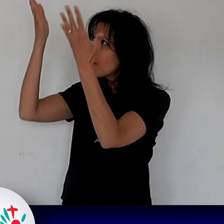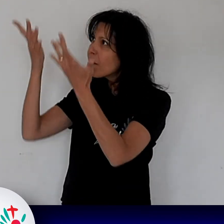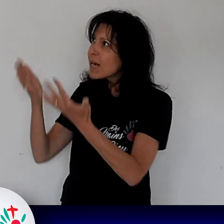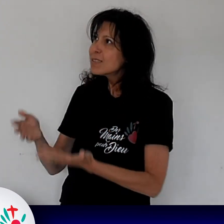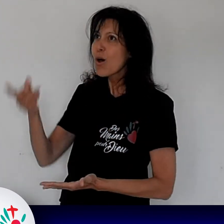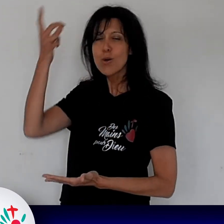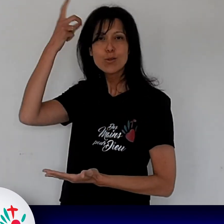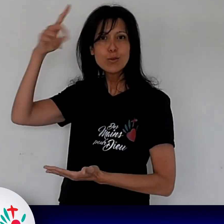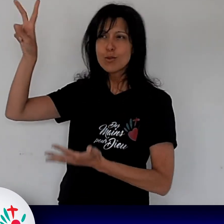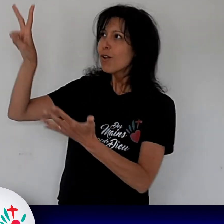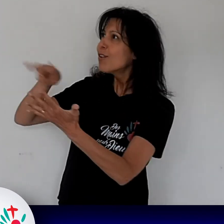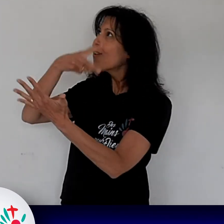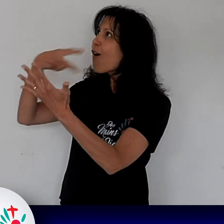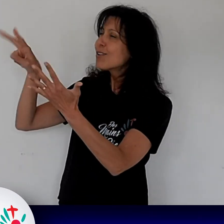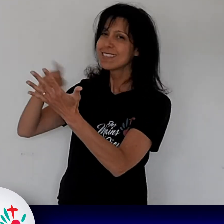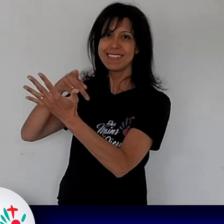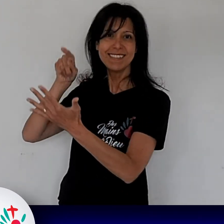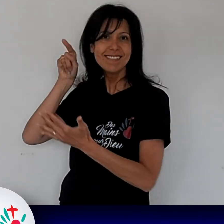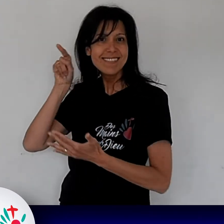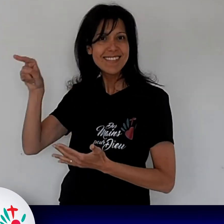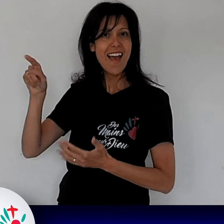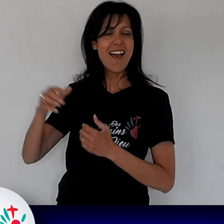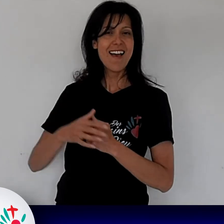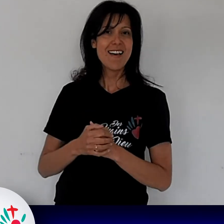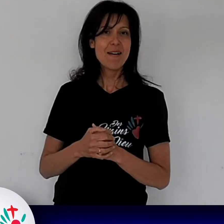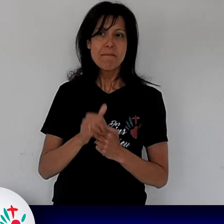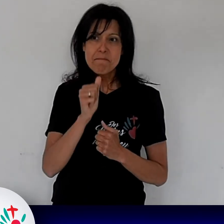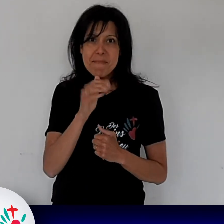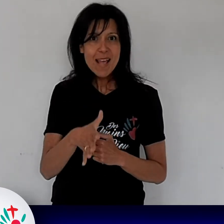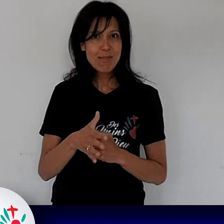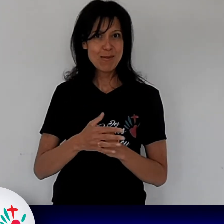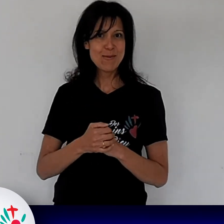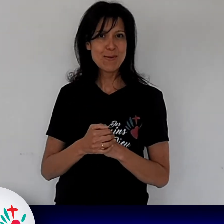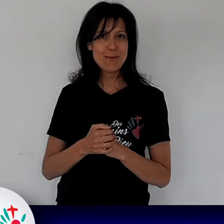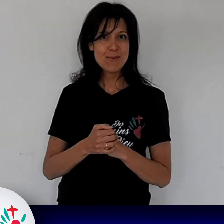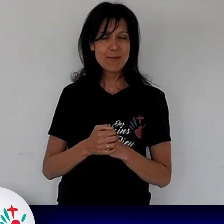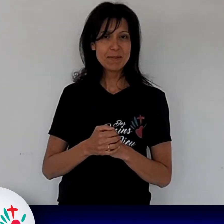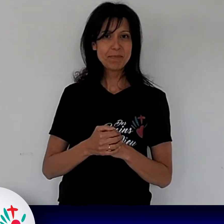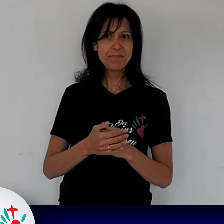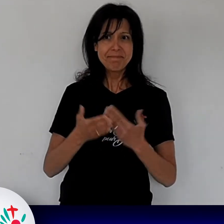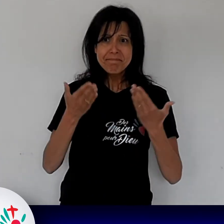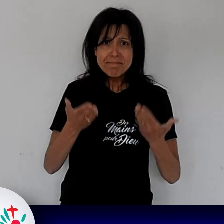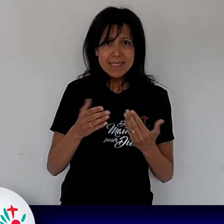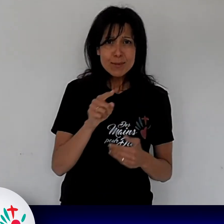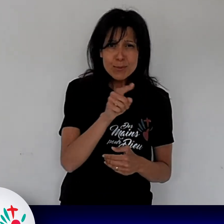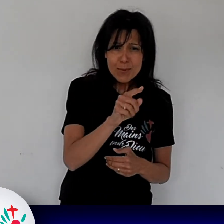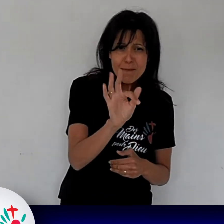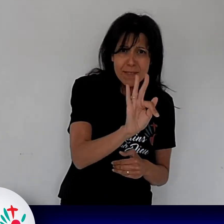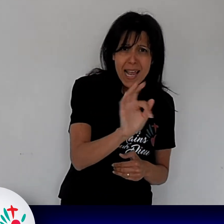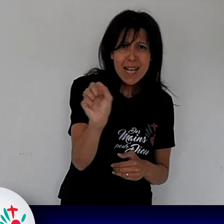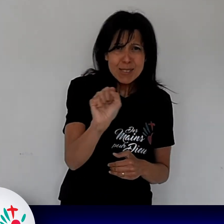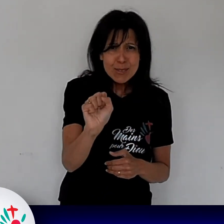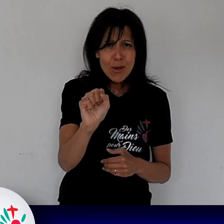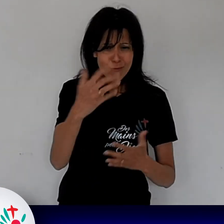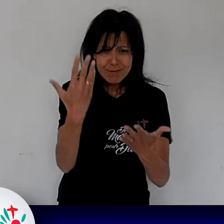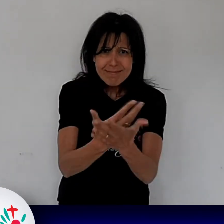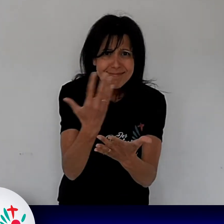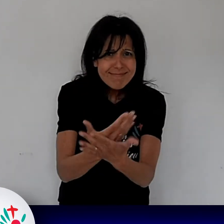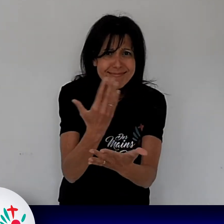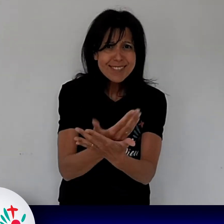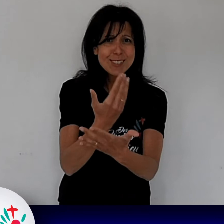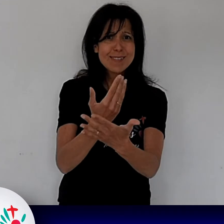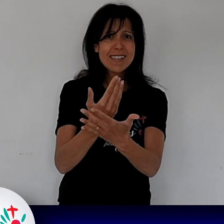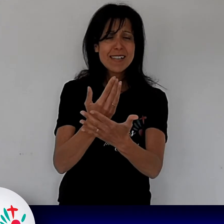Alors réjouis-toi ce matin, mon frère, ma sœur, dans ta maison. Réjouis-toi là où tu te trouves, parce que l'Éternel a